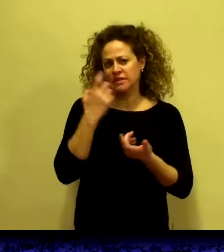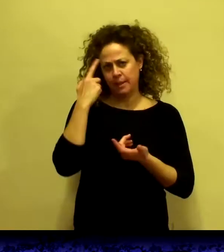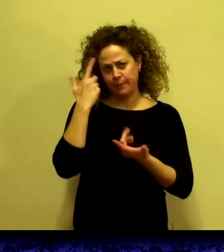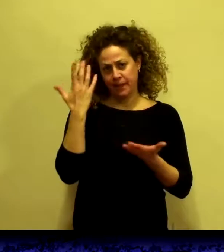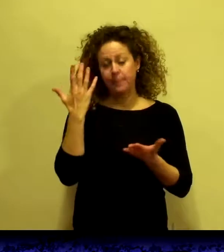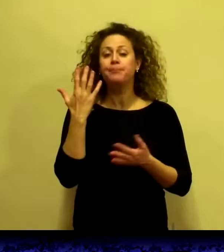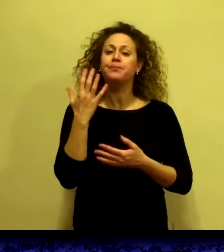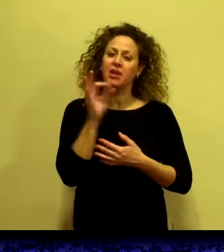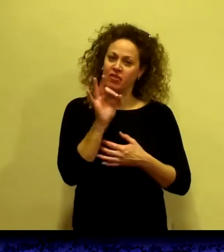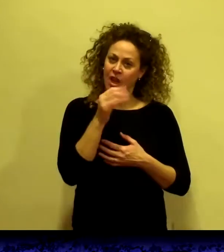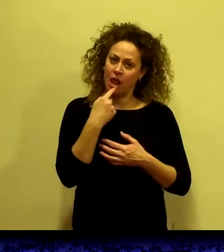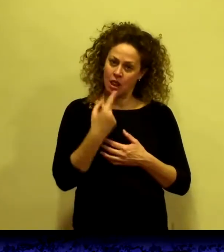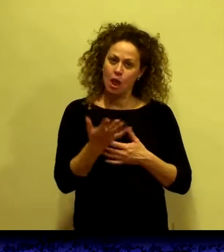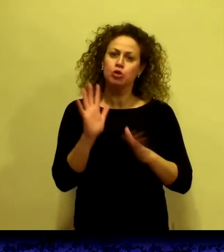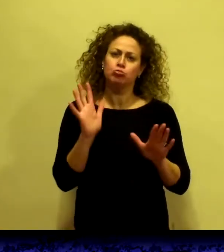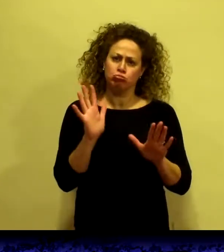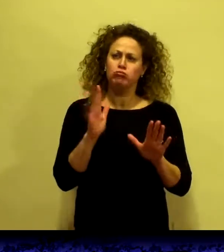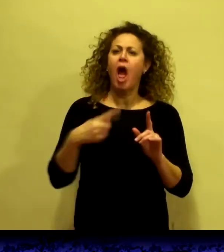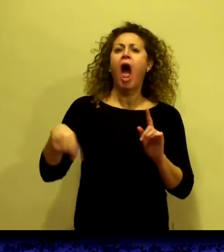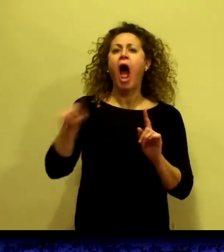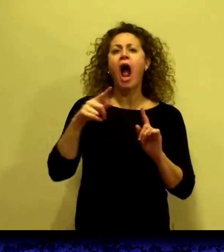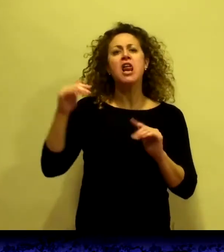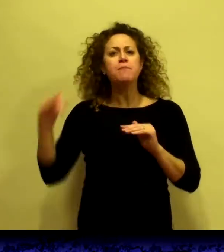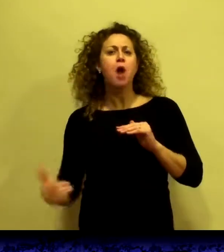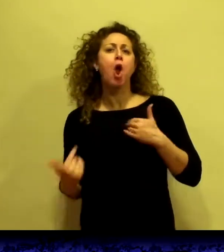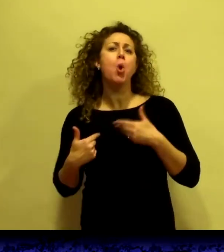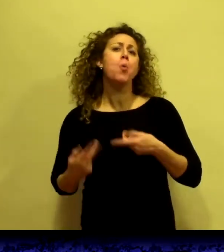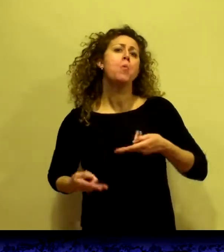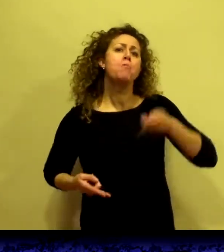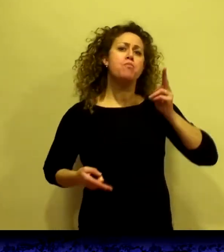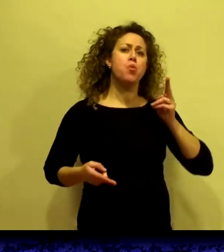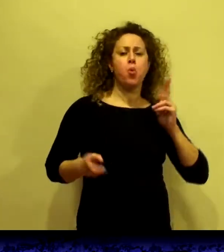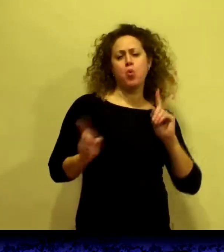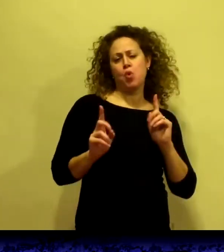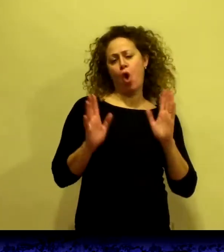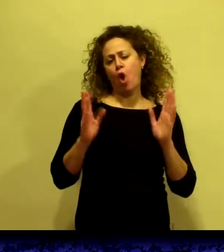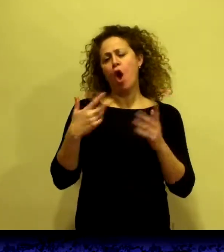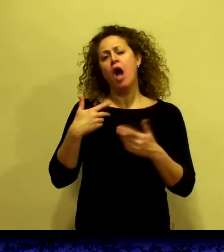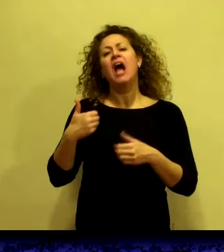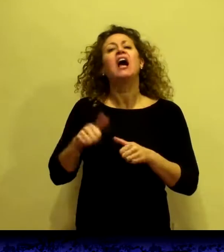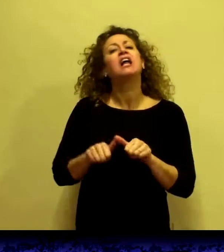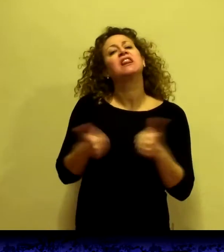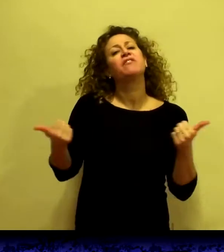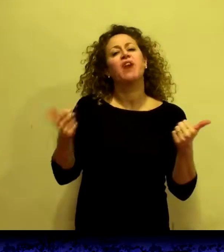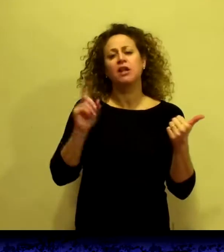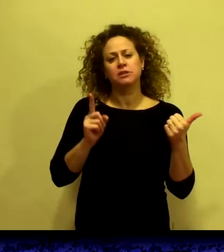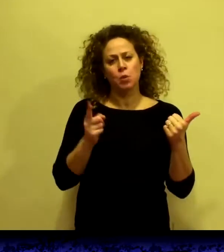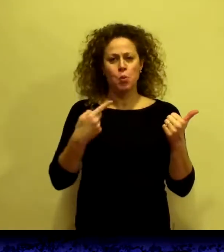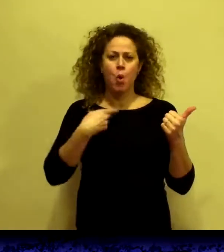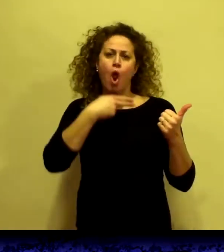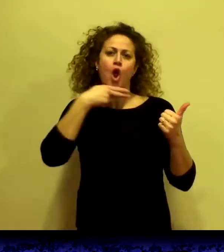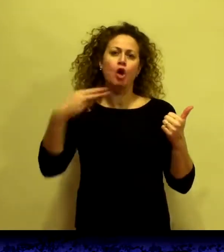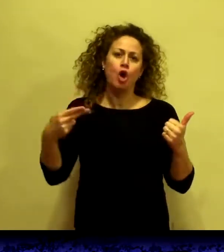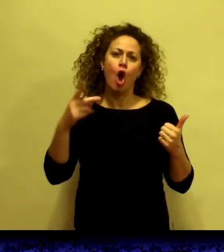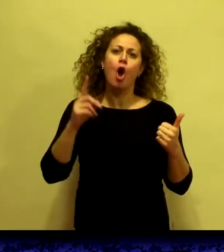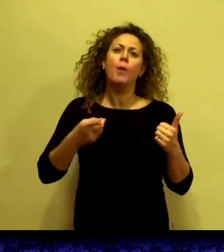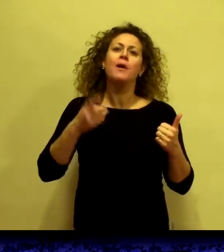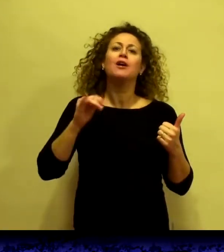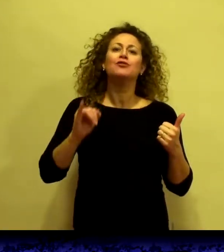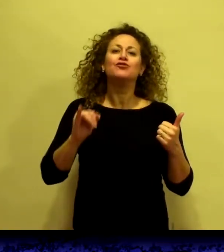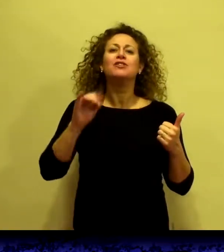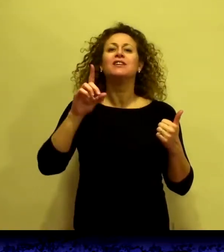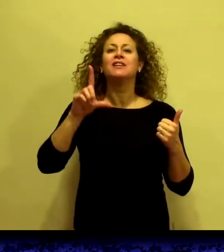voler, come dire, sminuire ovviamente una la concorrenza. Vabbè, uno è il nome, indubbiamente, incomprensibile. Siamo forse quelli che hanno il nome